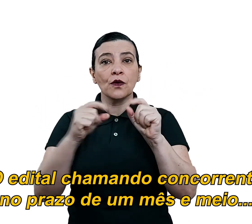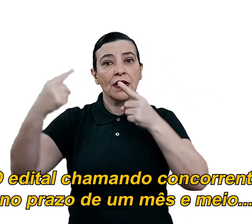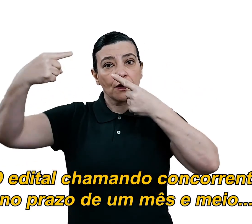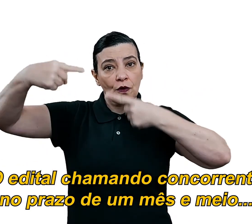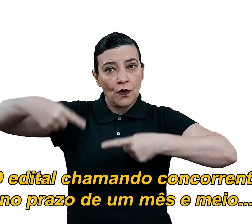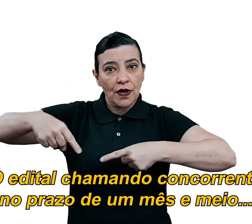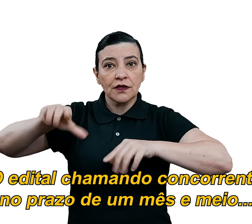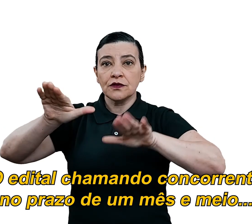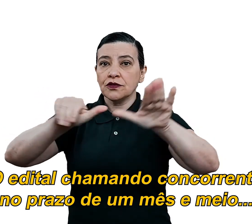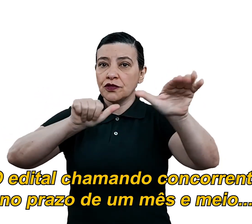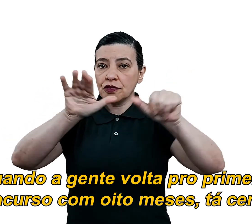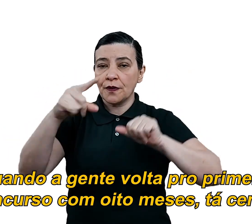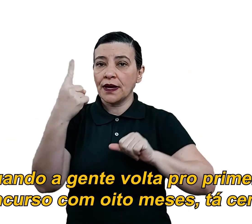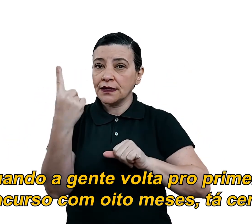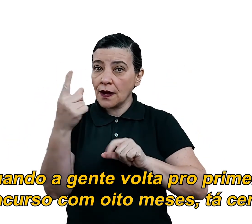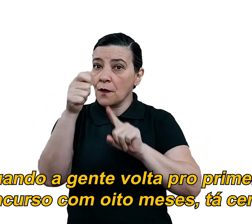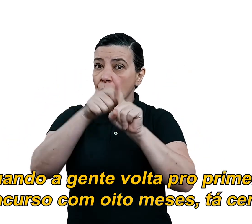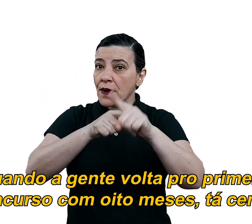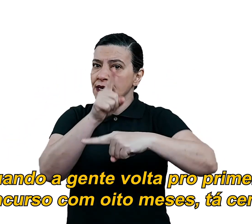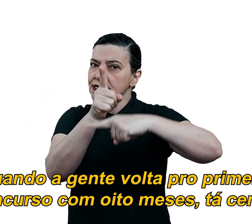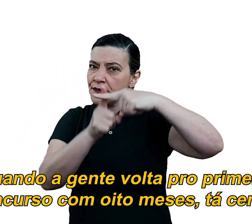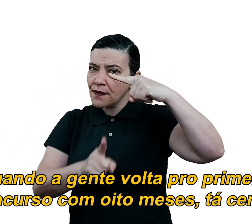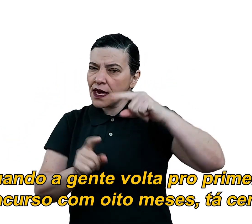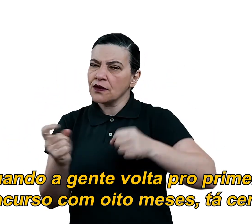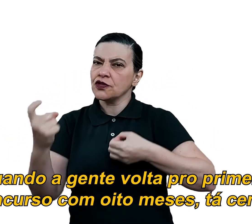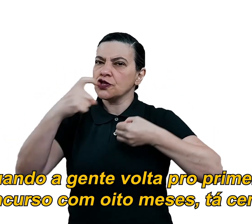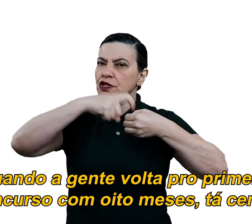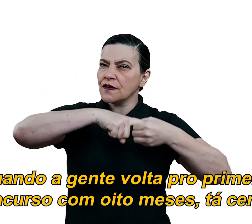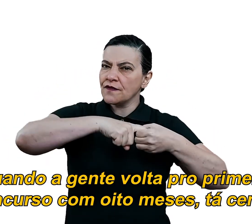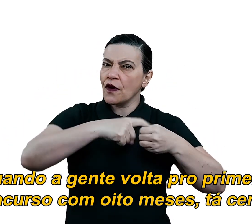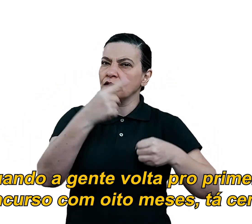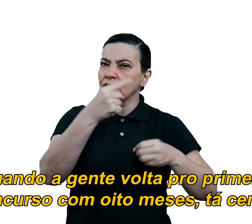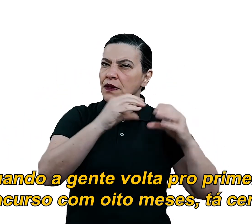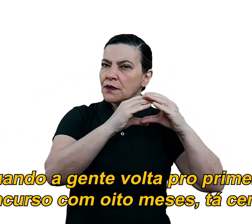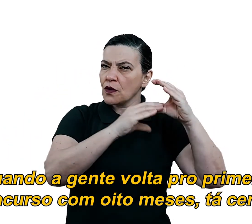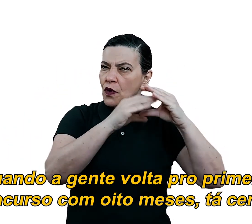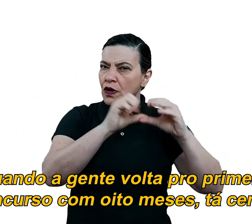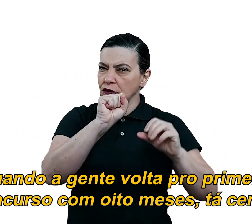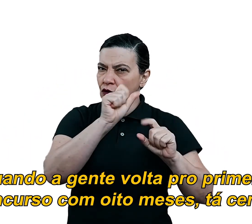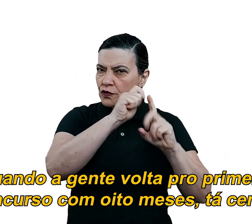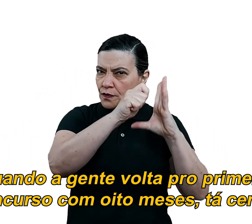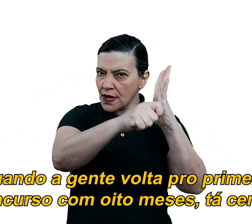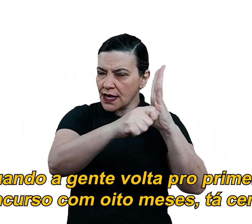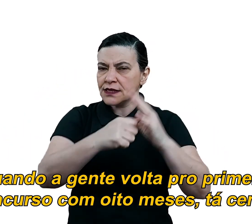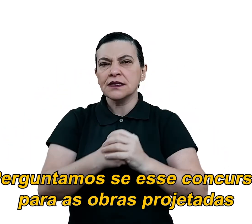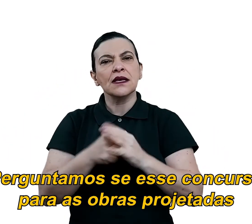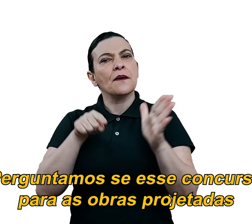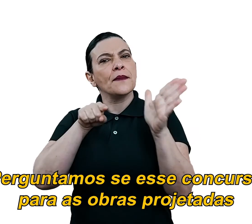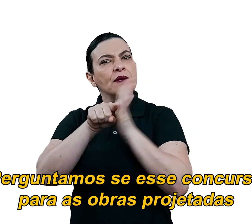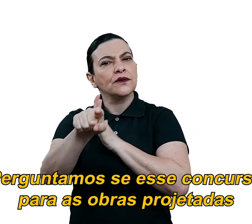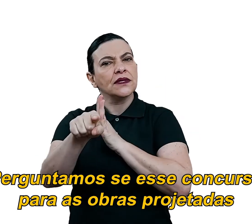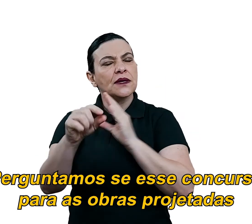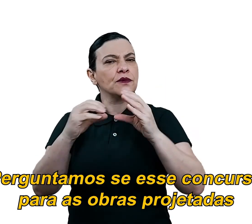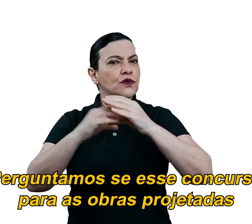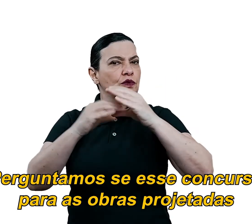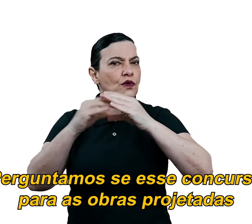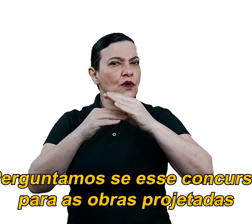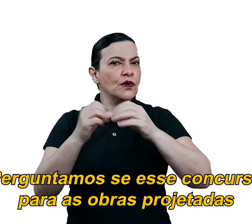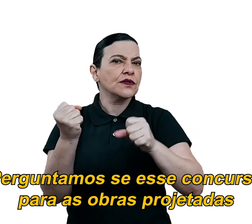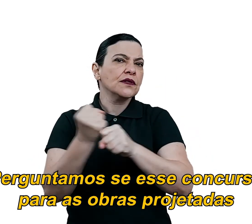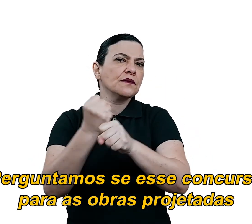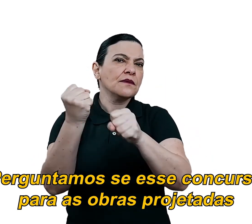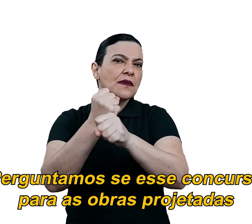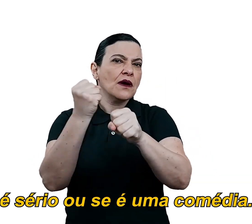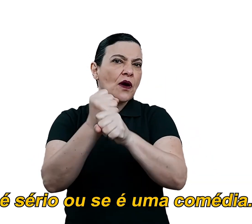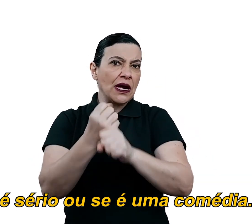concorrentes no prazo de mês e meio, portanto, mês e meio, quando a gente volta para o primeiro concurso, foram 8 meses, está certo? Perguntamos se esse concurso para as